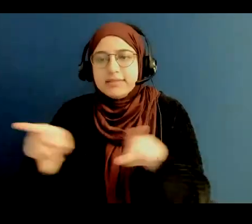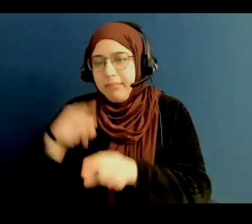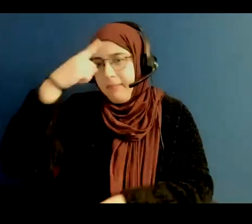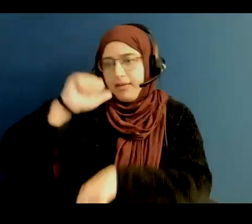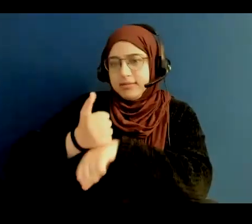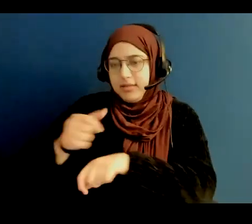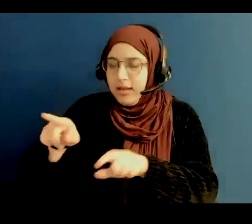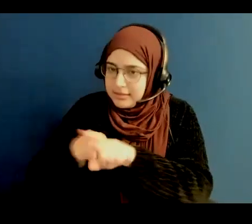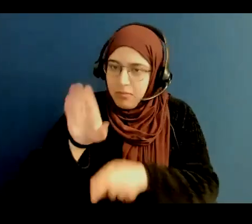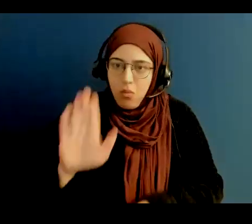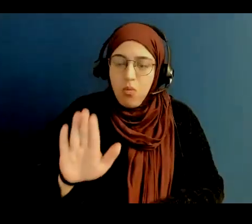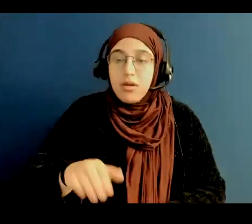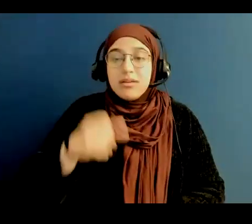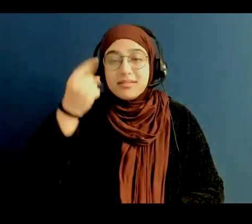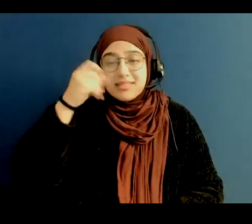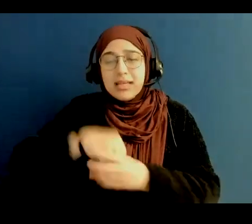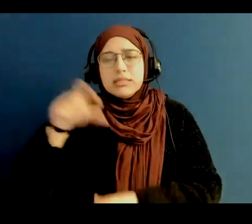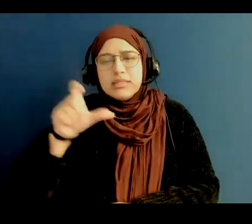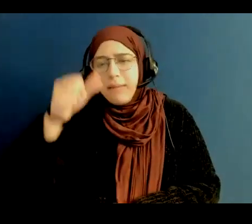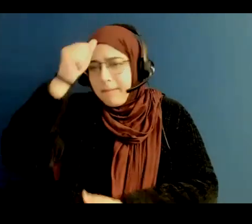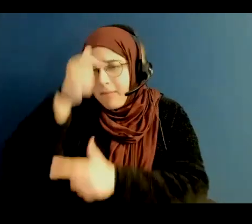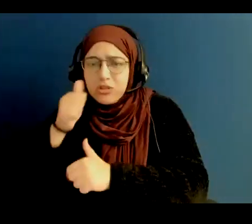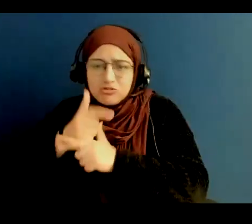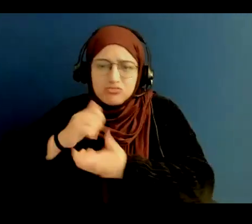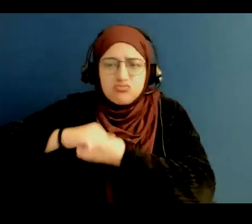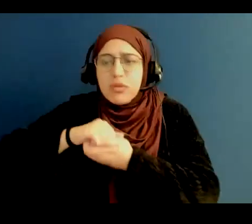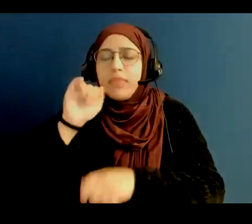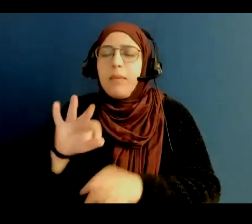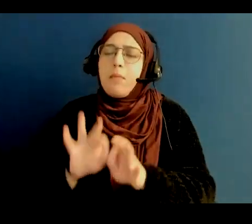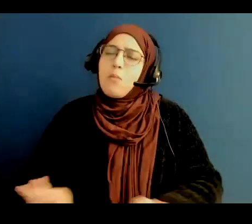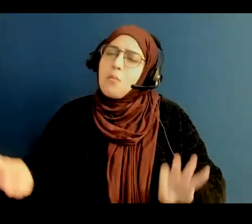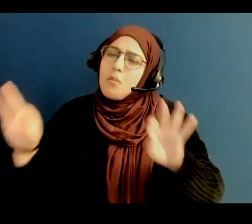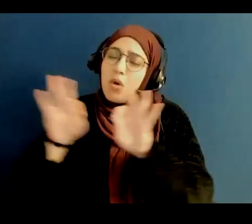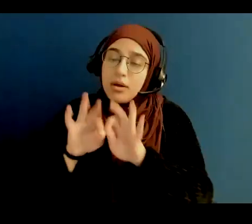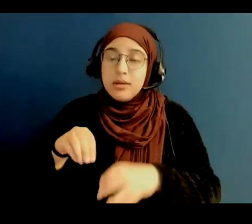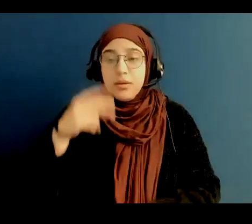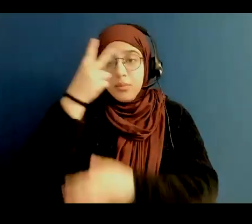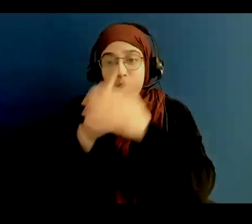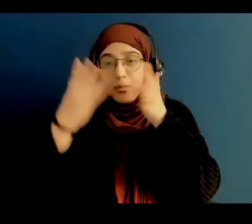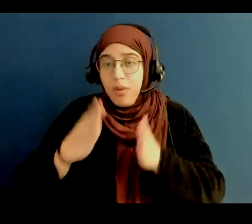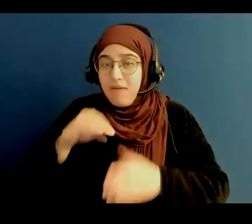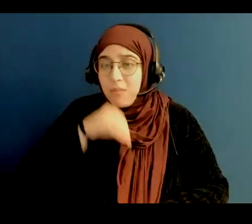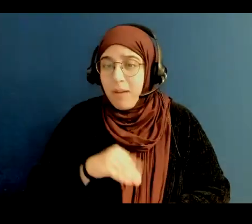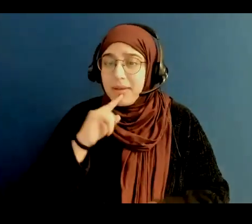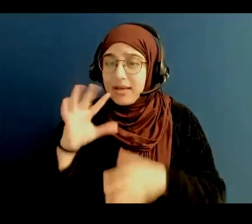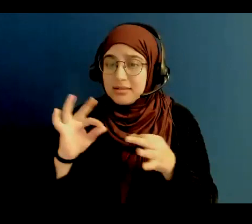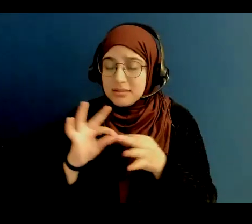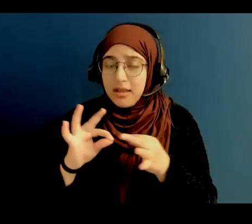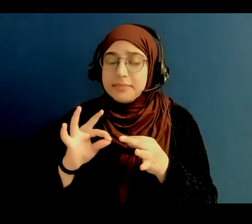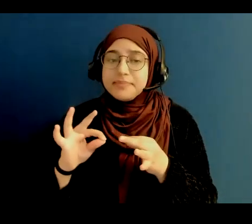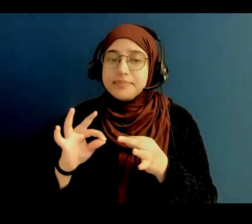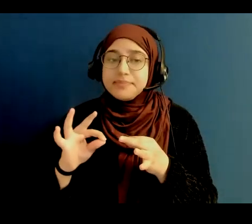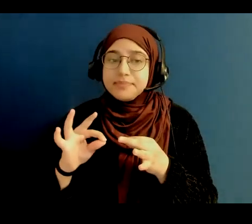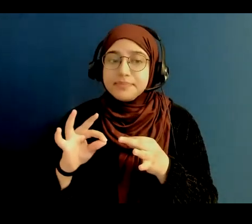are very important. The Prophet ﷺ said, لا يؤمن أحدكم حتى يحب لأخيه ما يحب